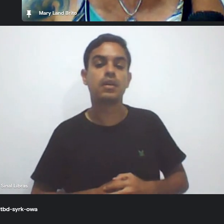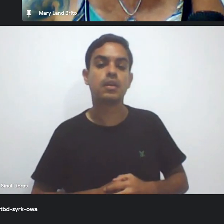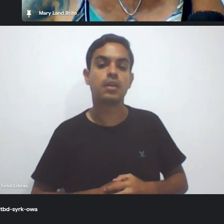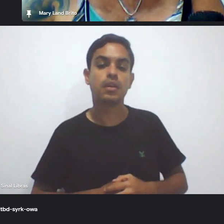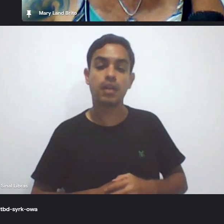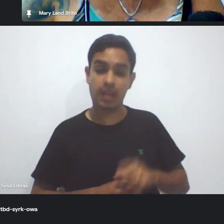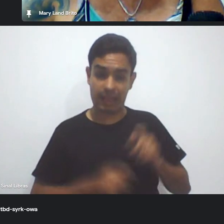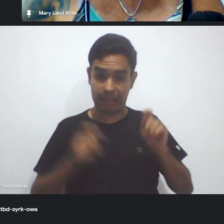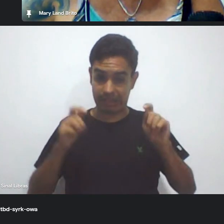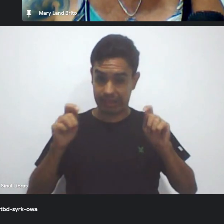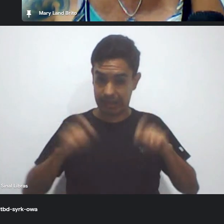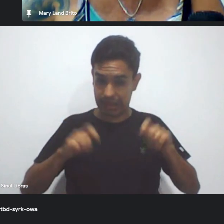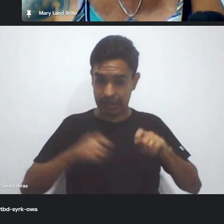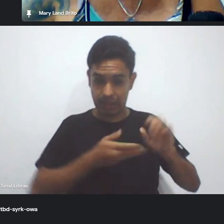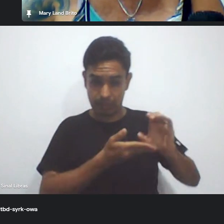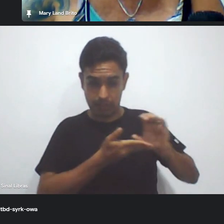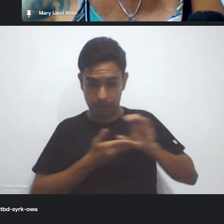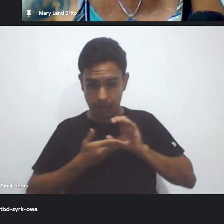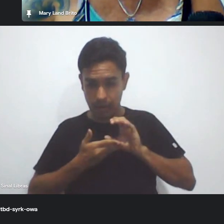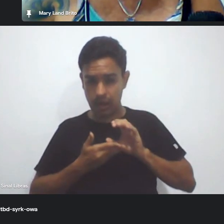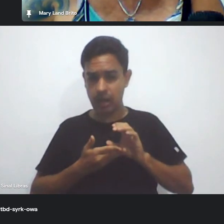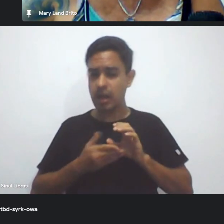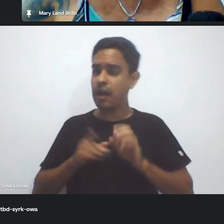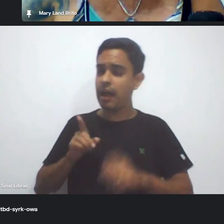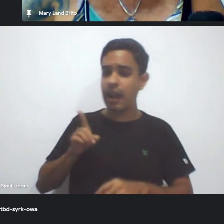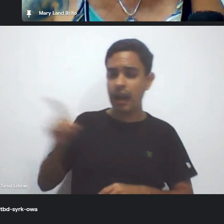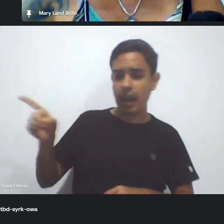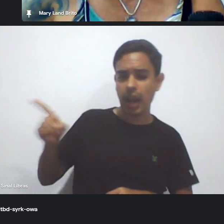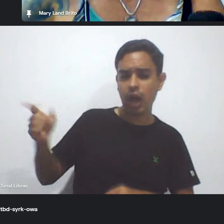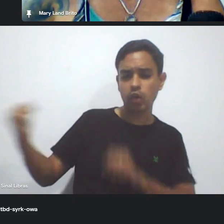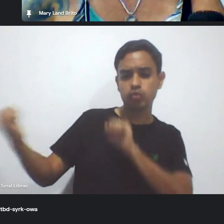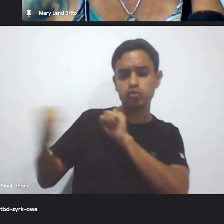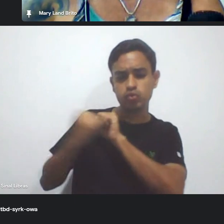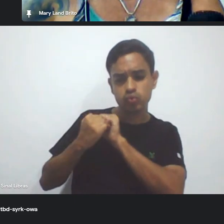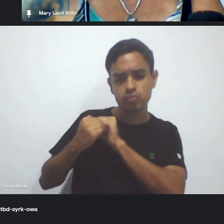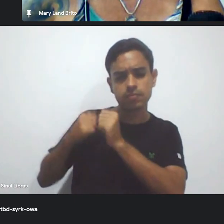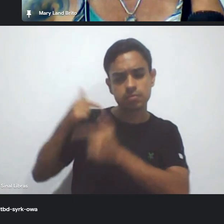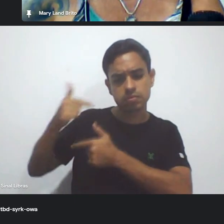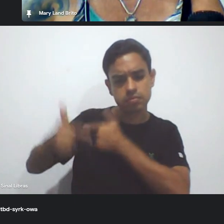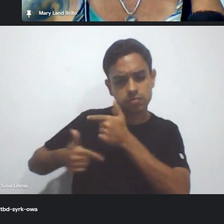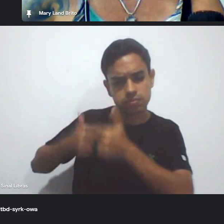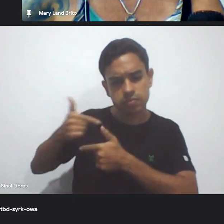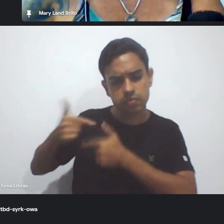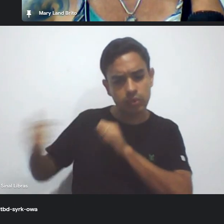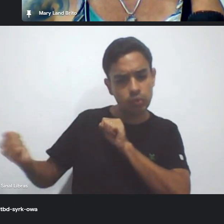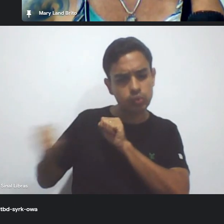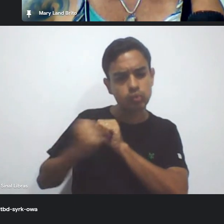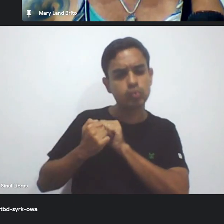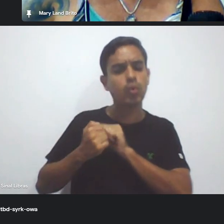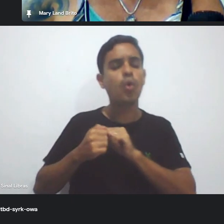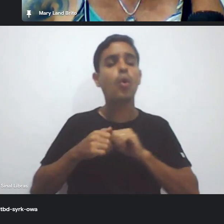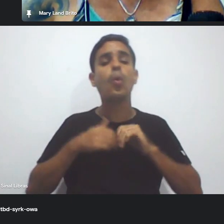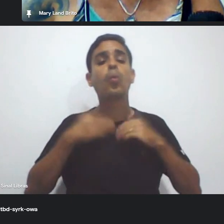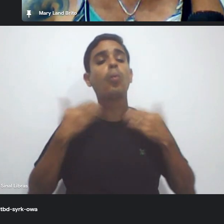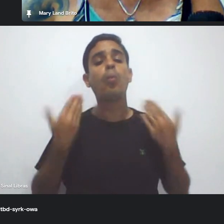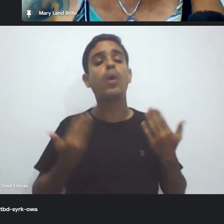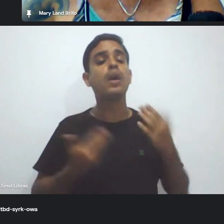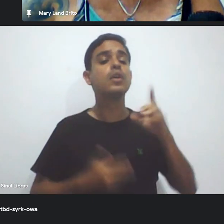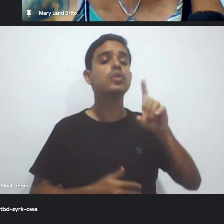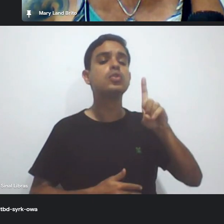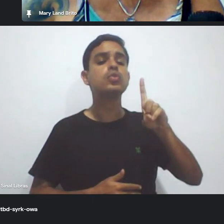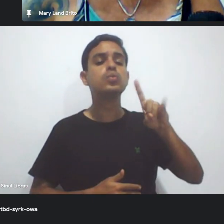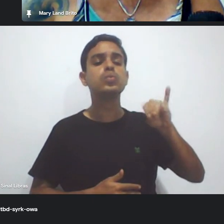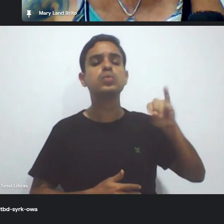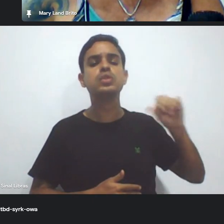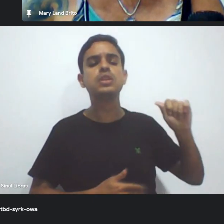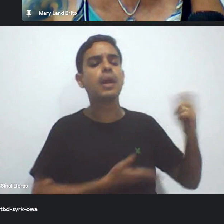contratar alguém para fazer um tipo de trabalho com você, o cara, a primeira coisa que vai perguntar, quando é que vai receber? Que quando se fala